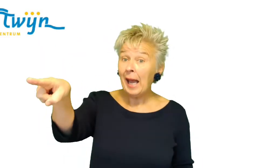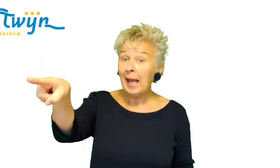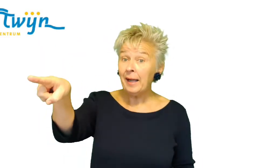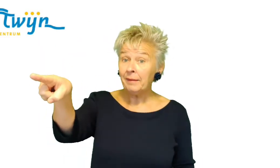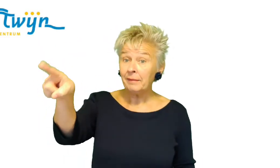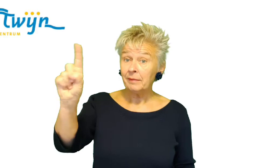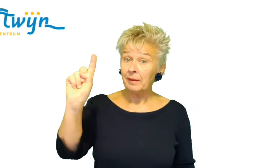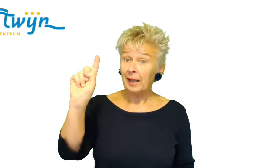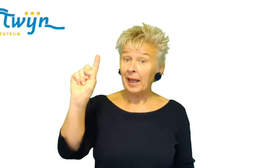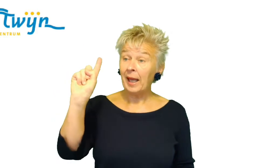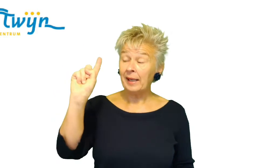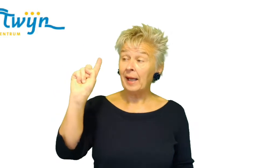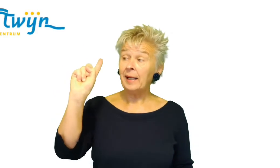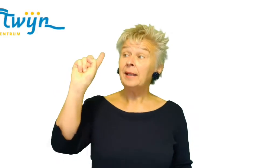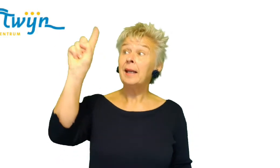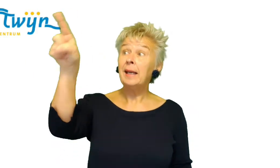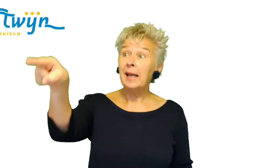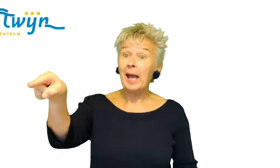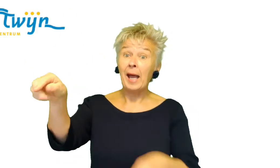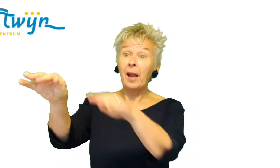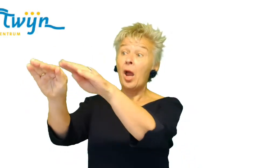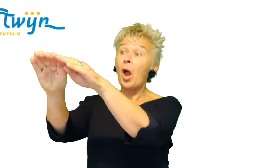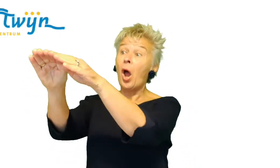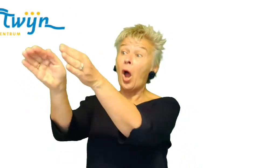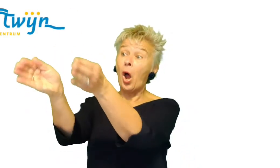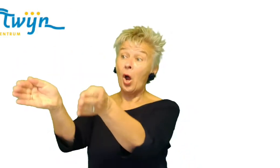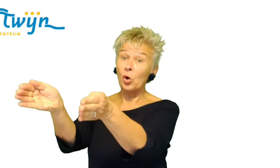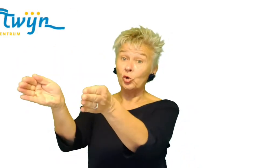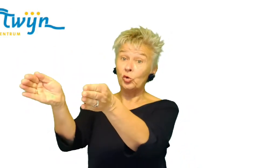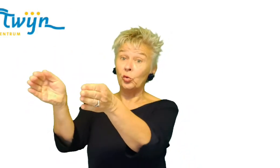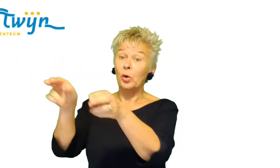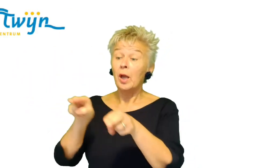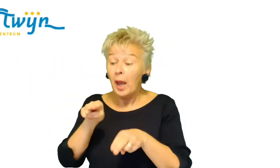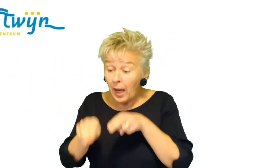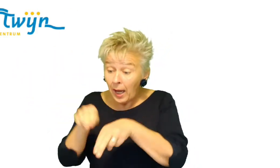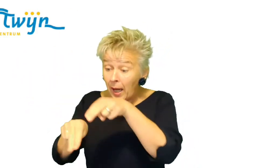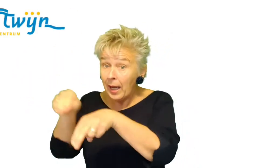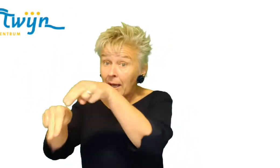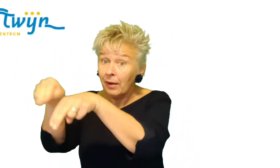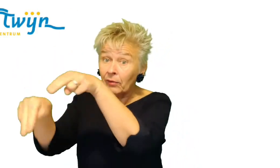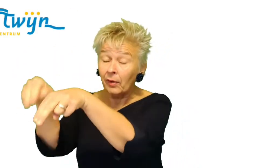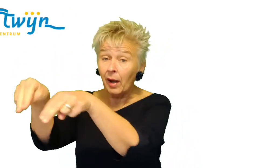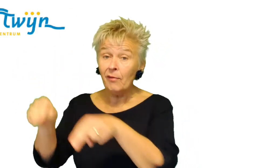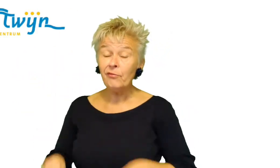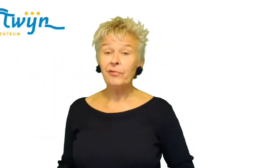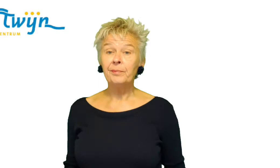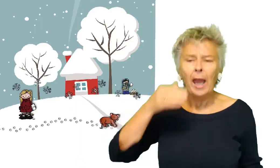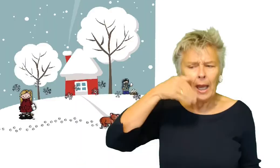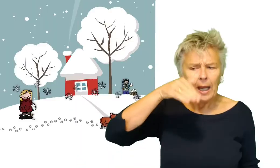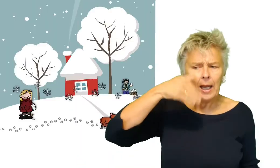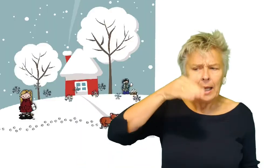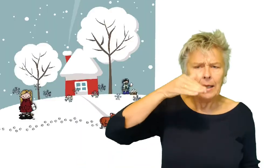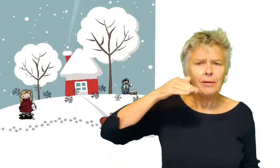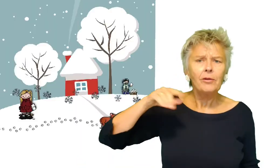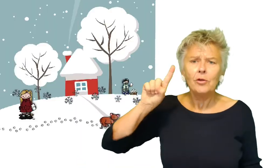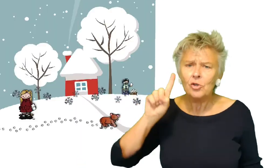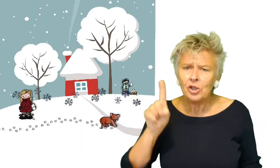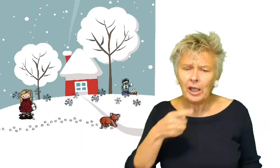naar, ga maar, hè, naar huis toe, in een draf. En likte